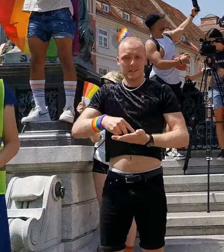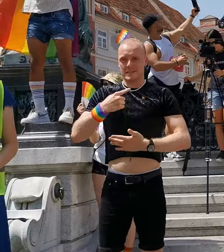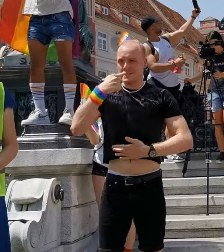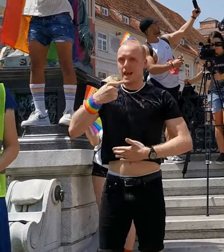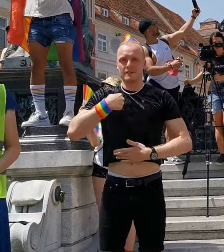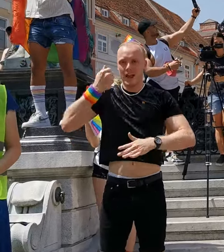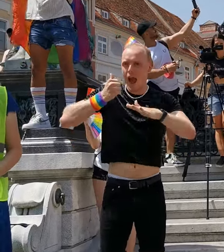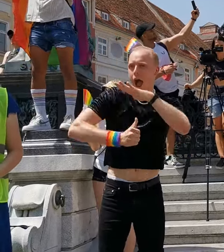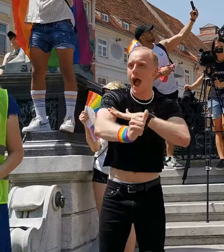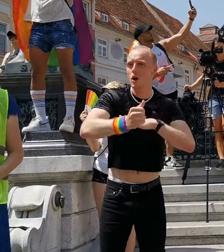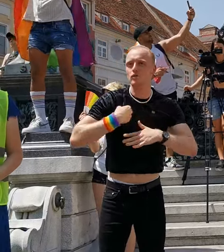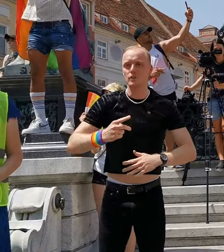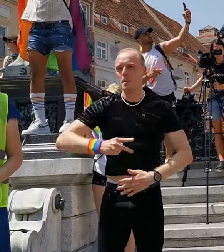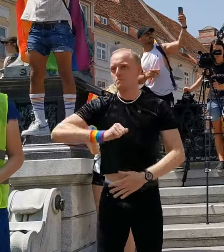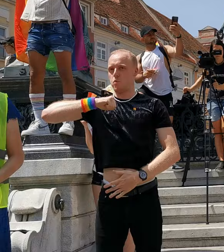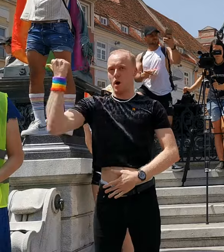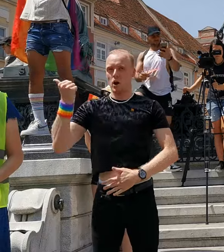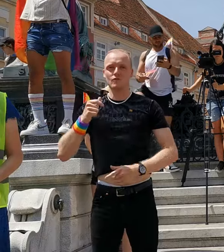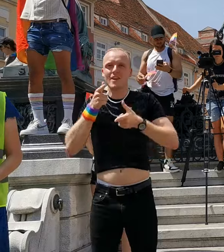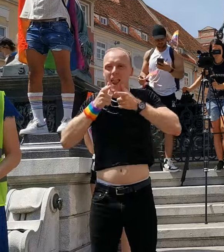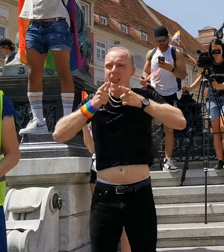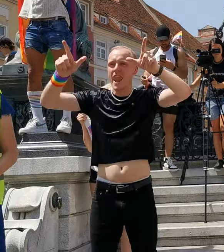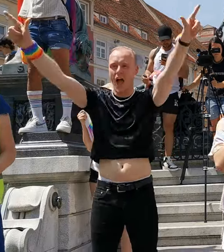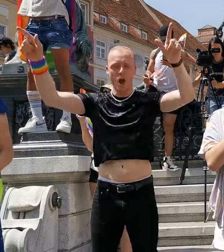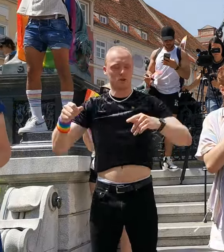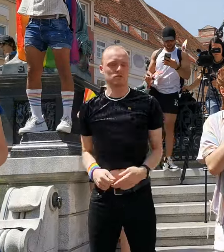out, we're proud and we're loud.